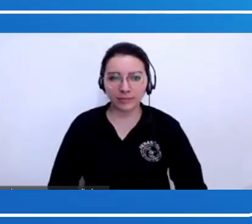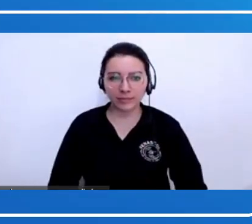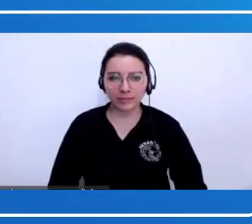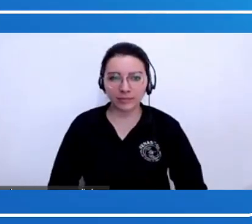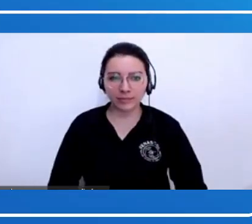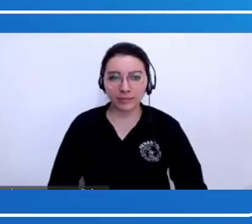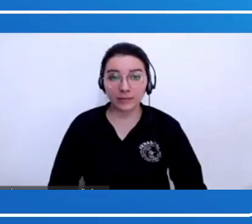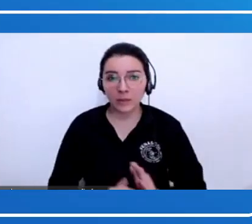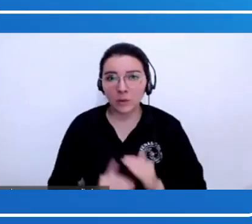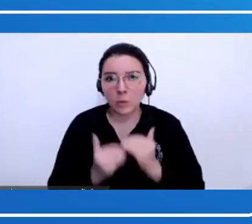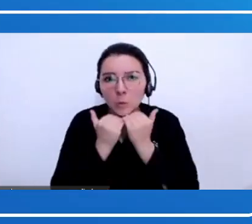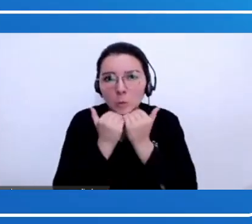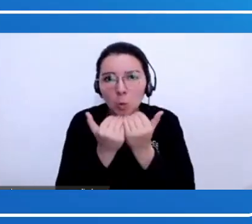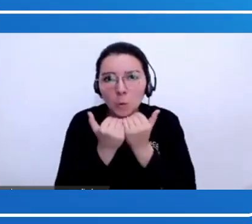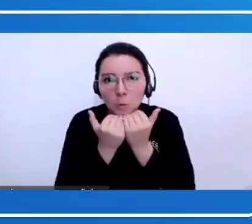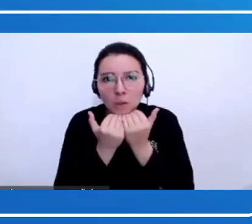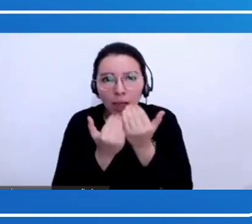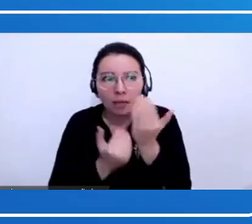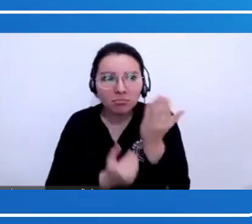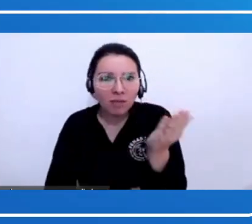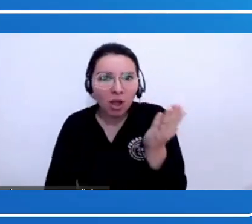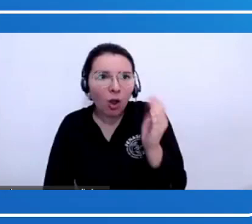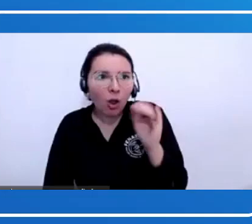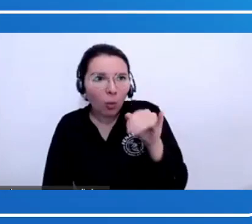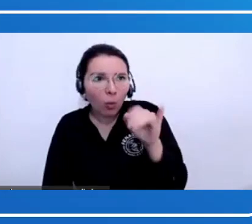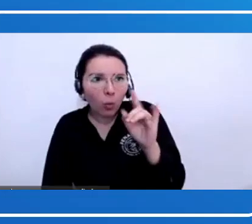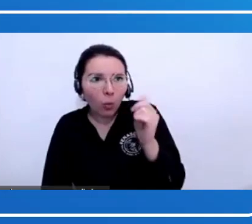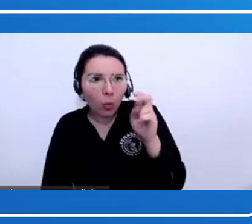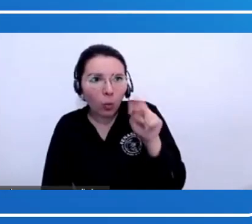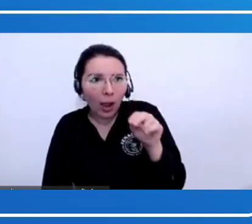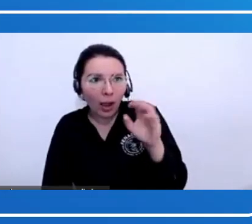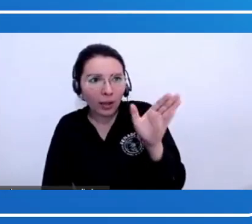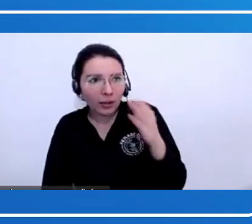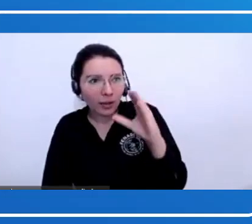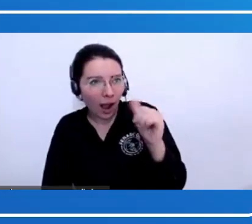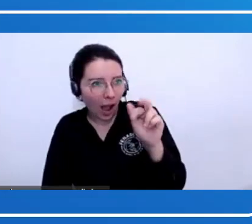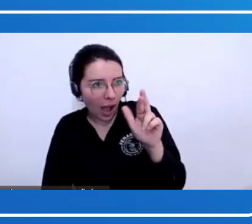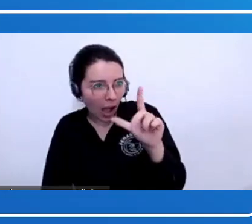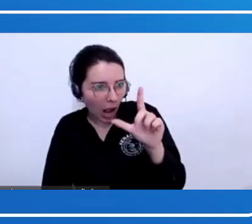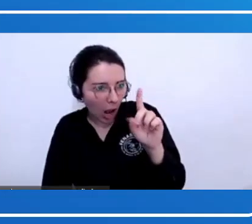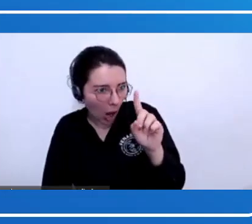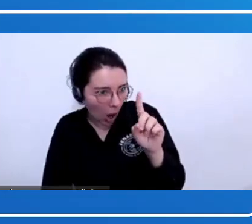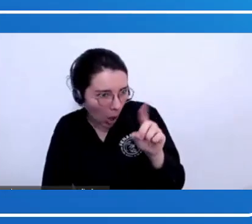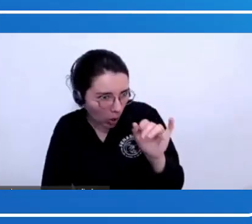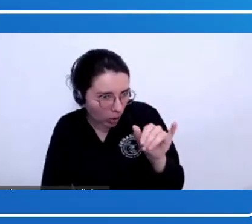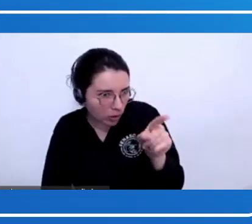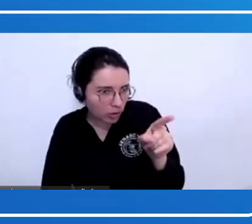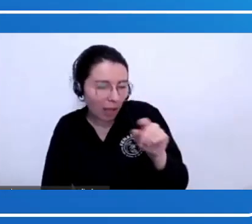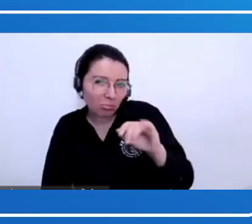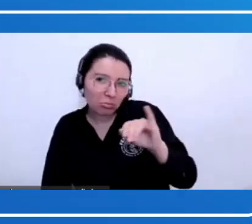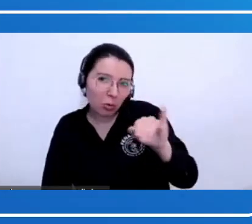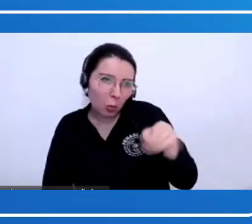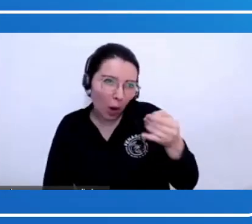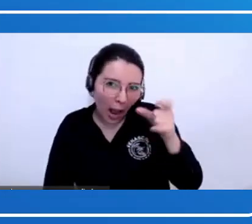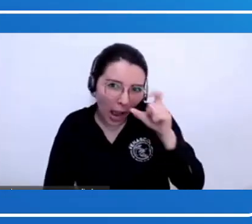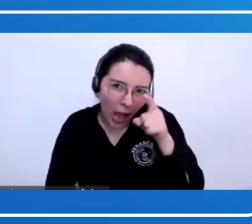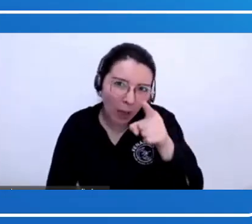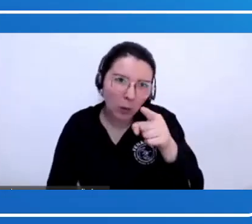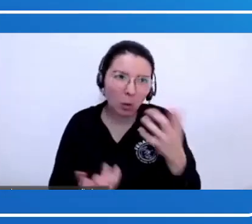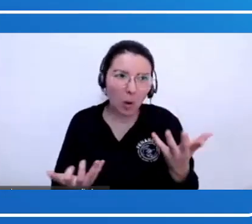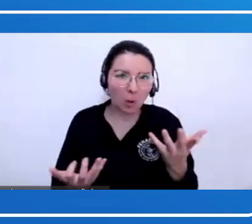No sé, Juan Carlos, si tienes alguna, digamos, si quisieras que ampliara la respuesta frente a tu